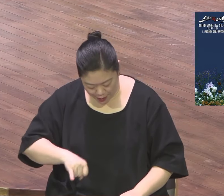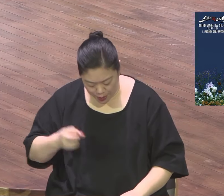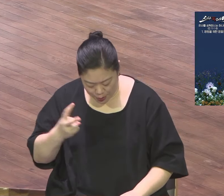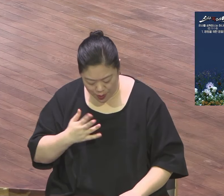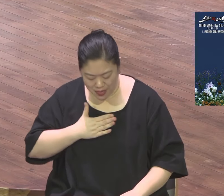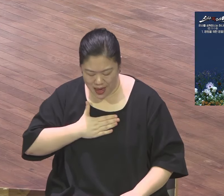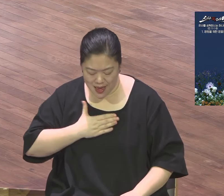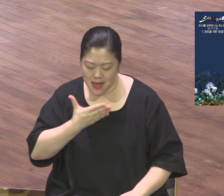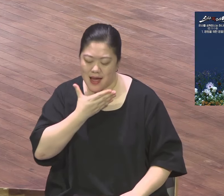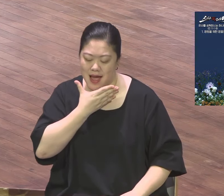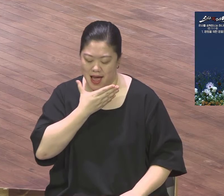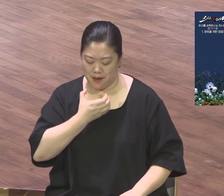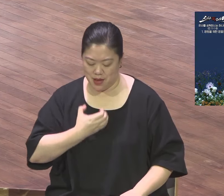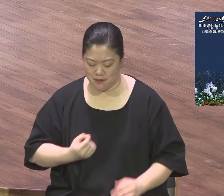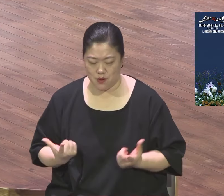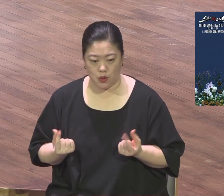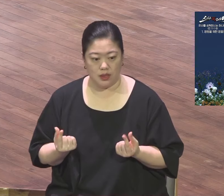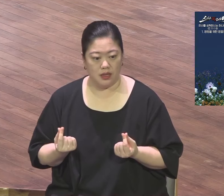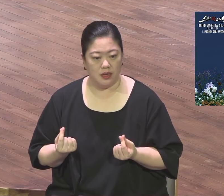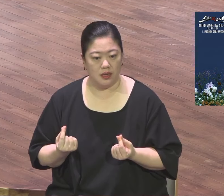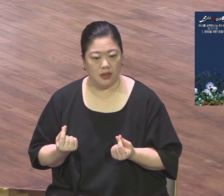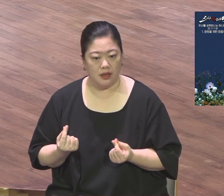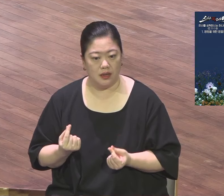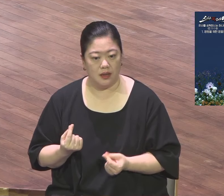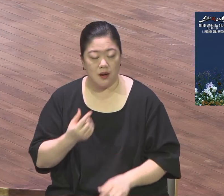너는 복의 근원이 될지라.